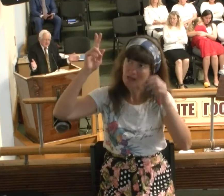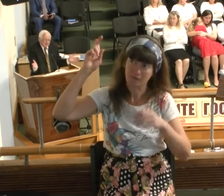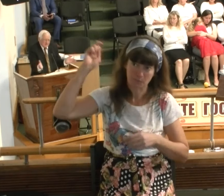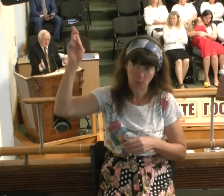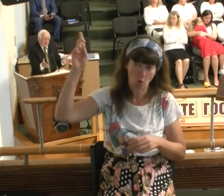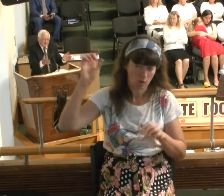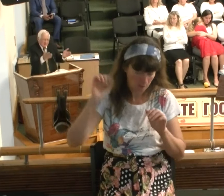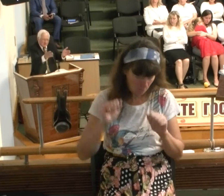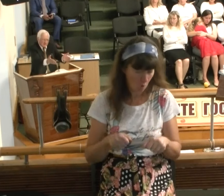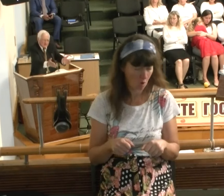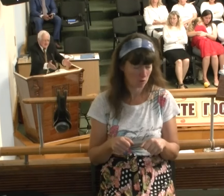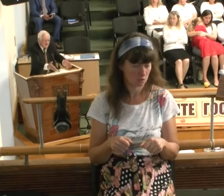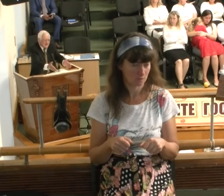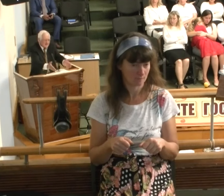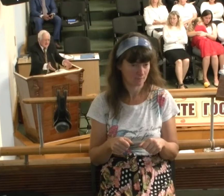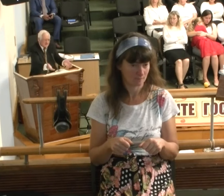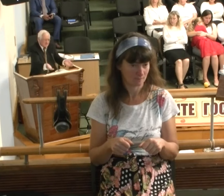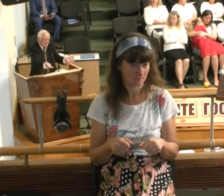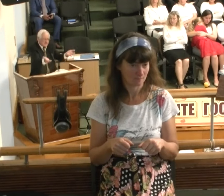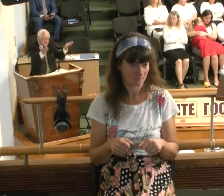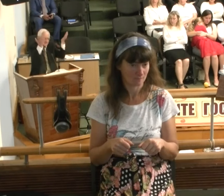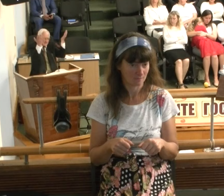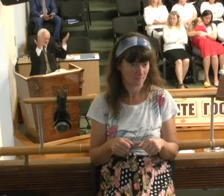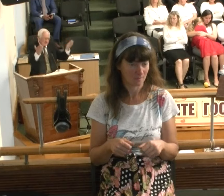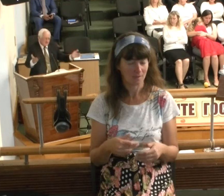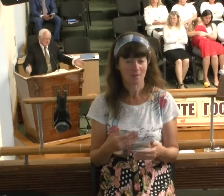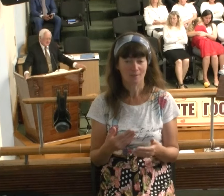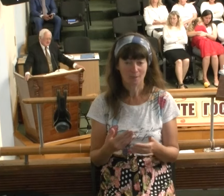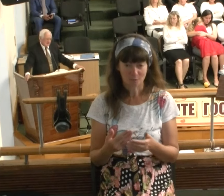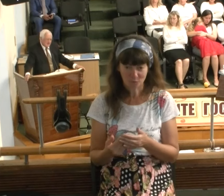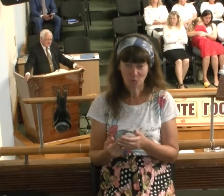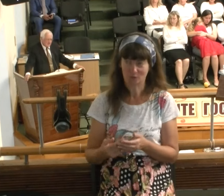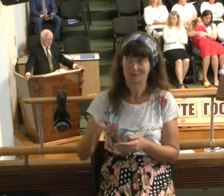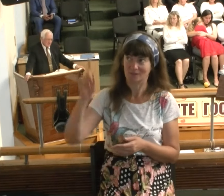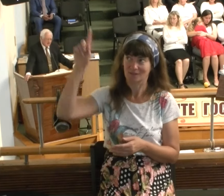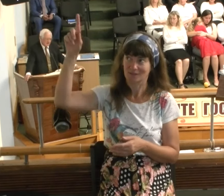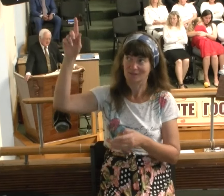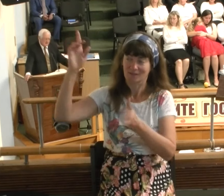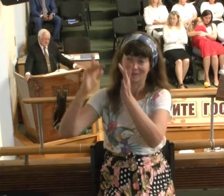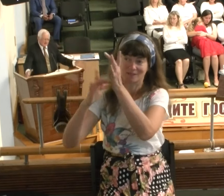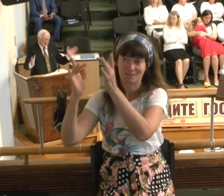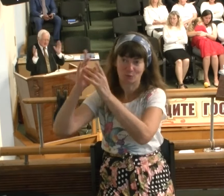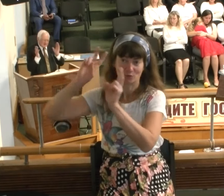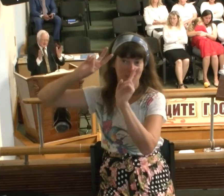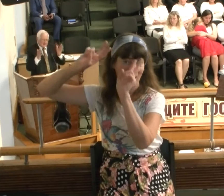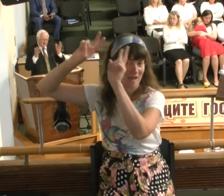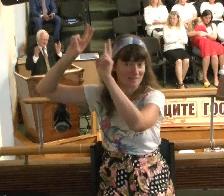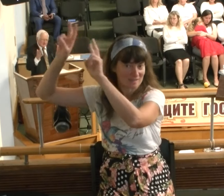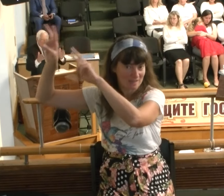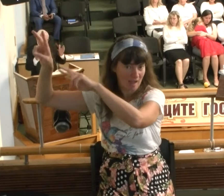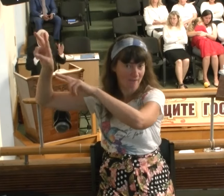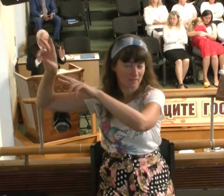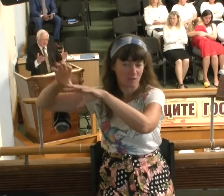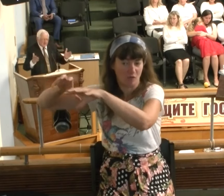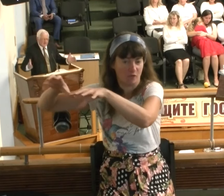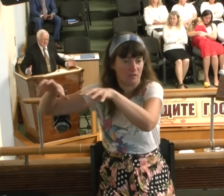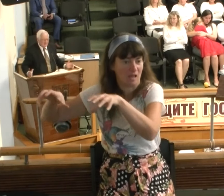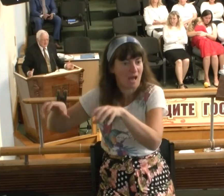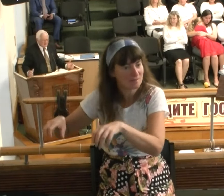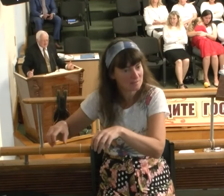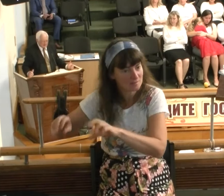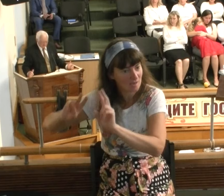чтобы спасти, показать пример и поднять нас вместе с собой, на кресте отдав